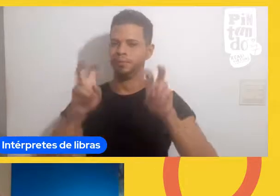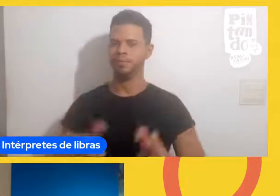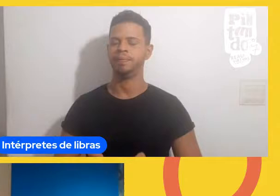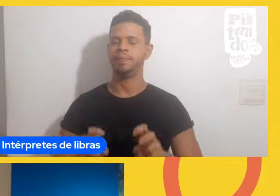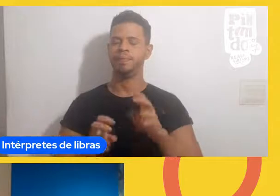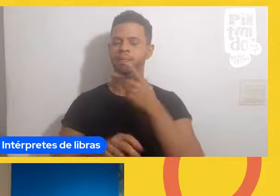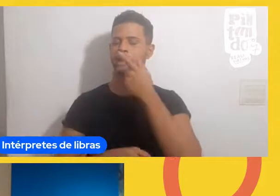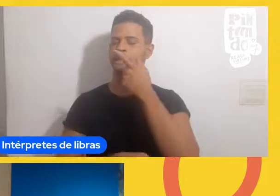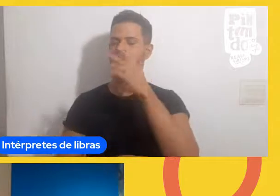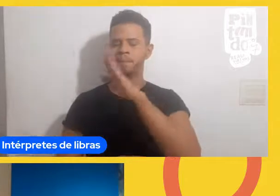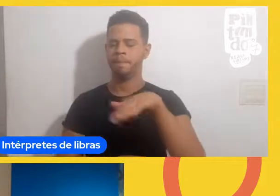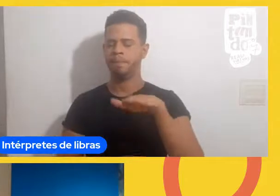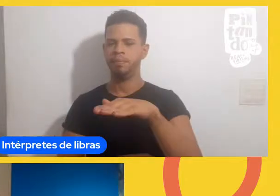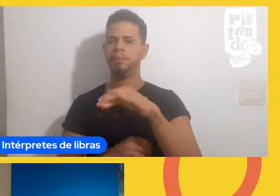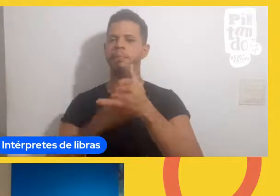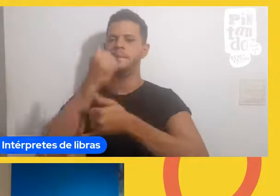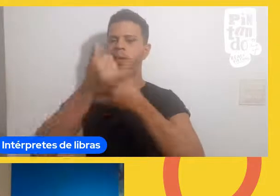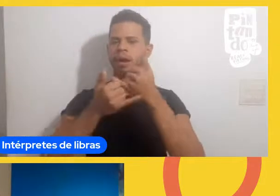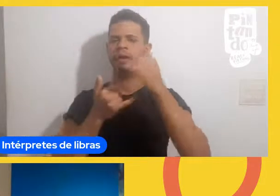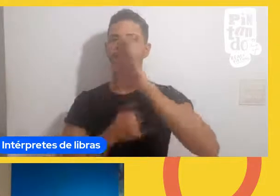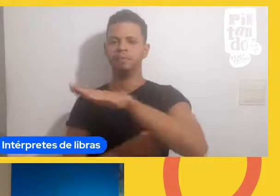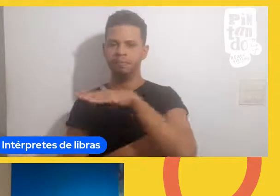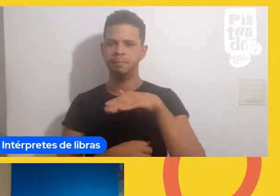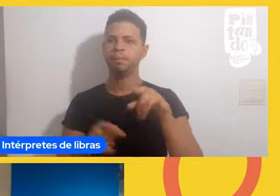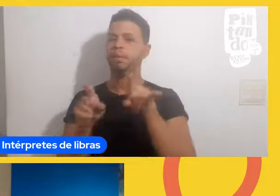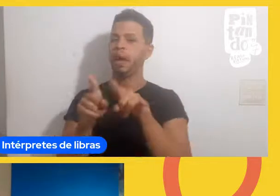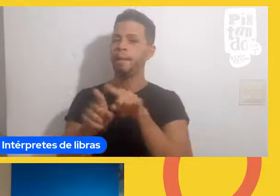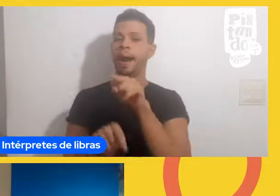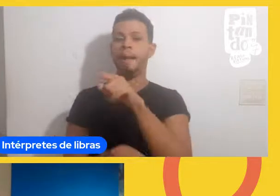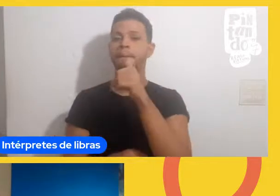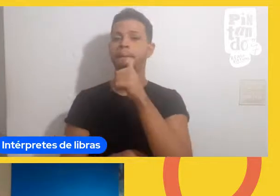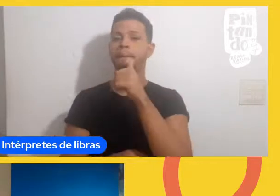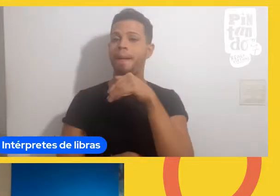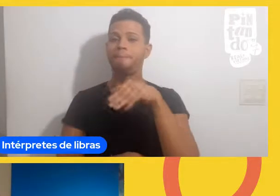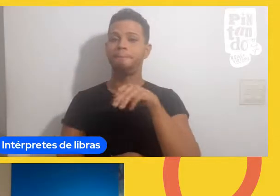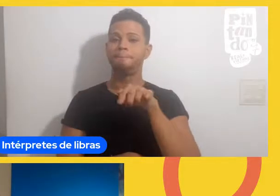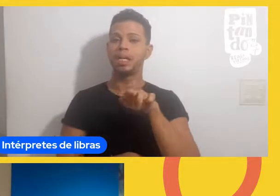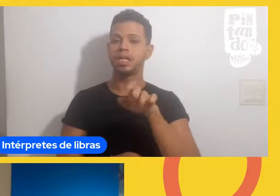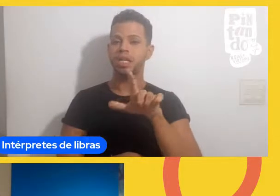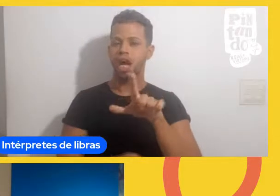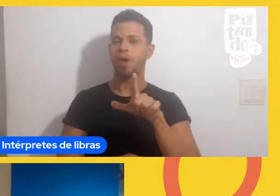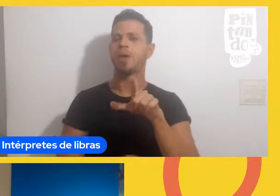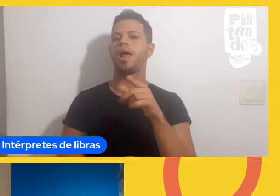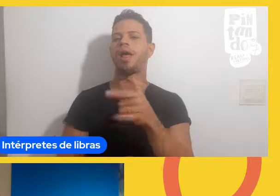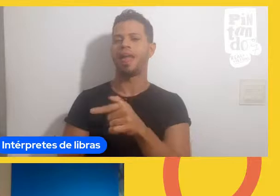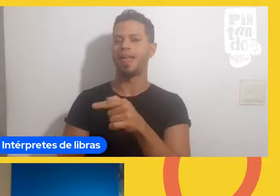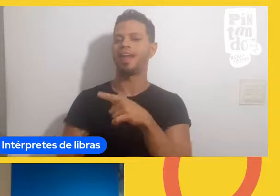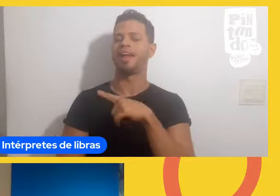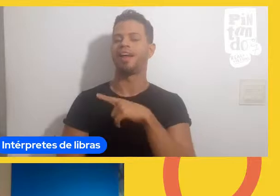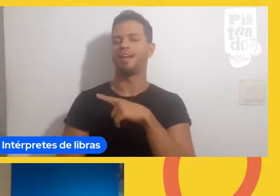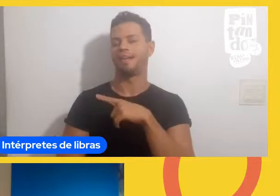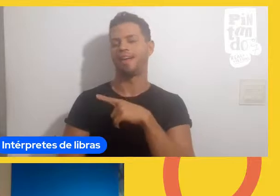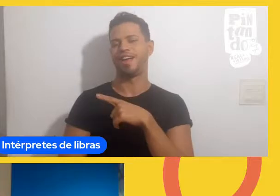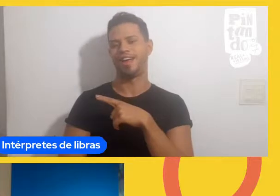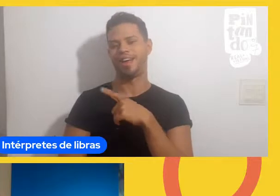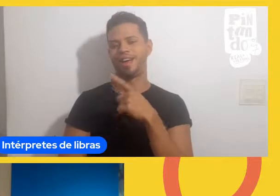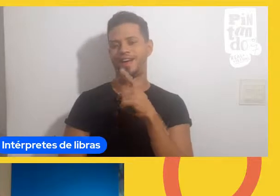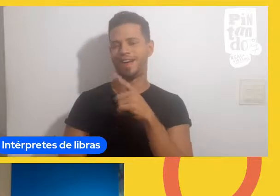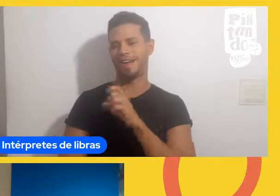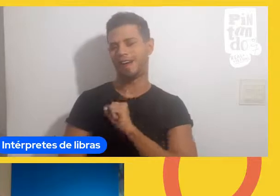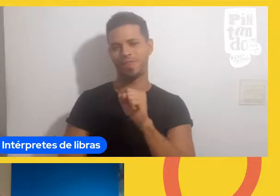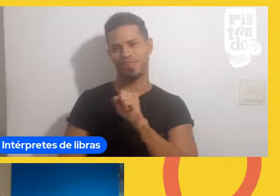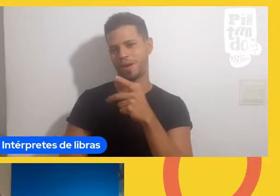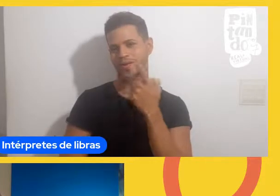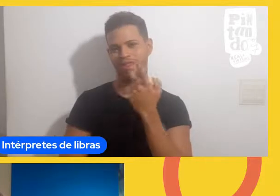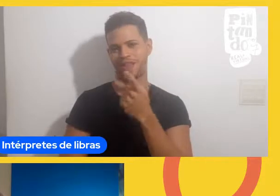brincar e a educação. Além disso, ela é mãe de Miguel também. Ela faz questão de dizer aqui para a gente que é mãe. Acho que isso é uma das